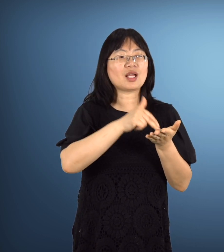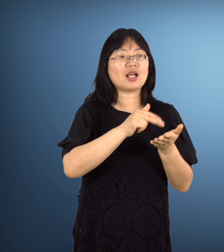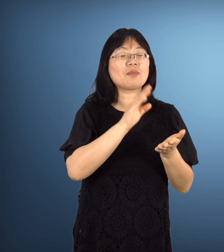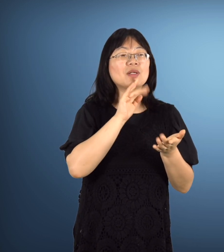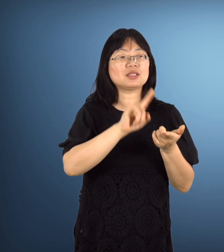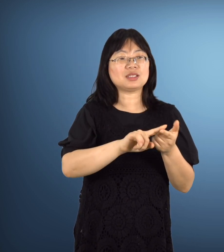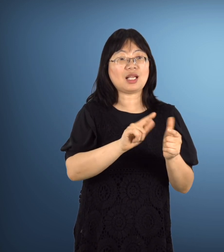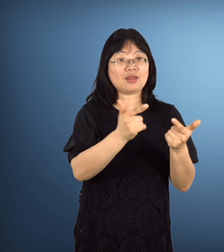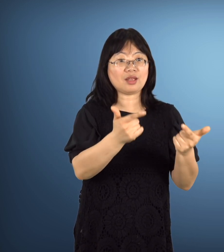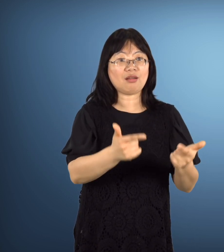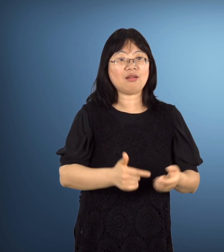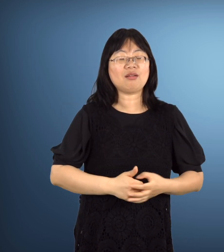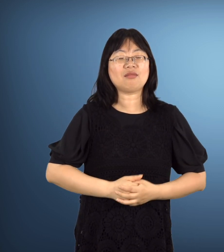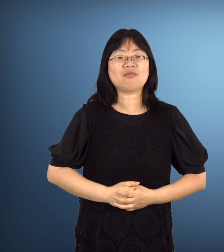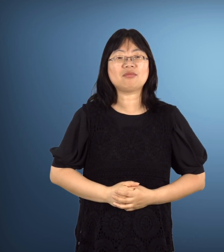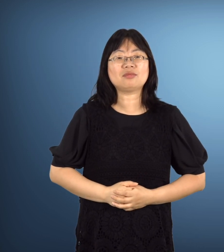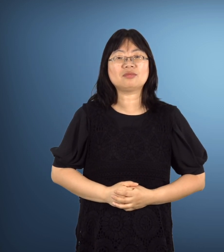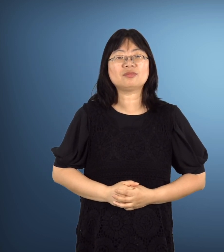죄가 많아서